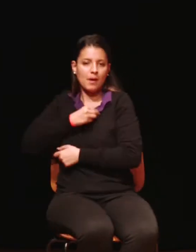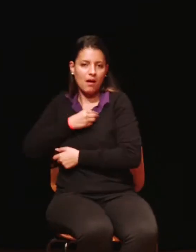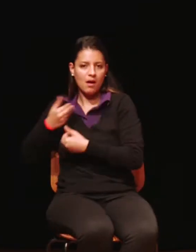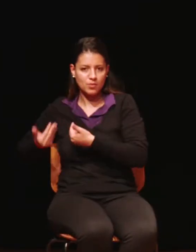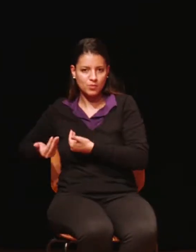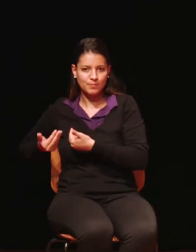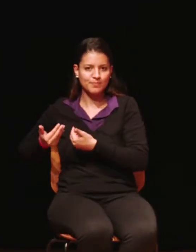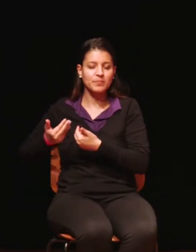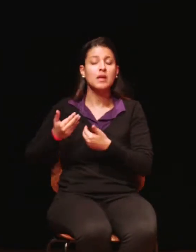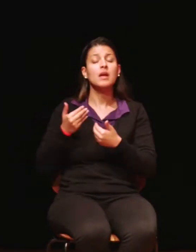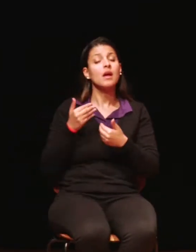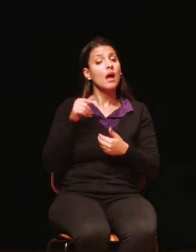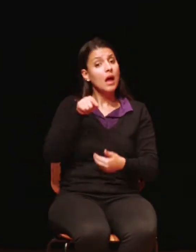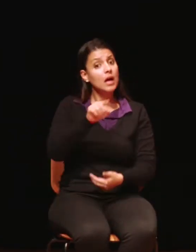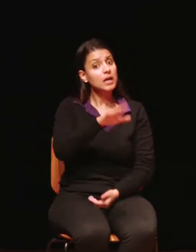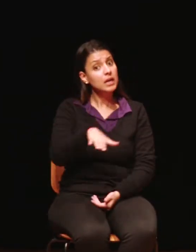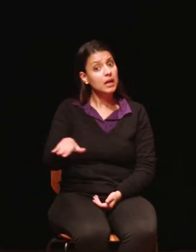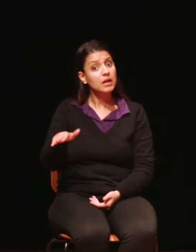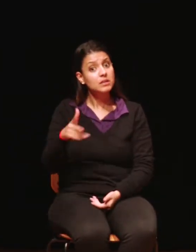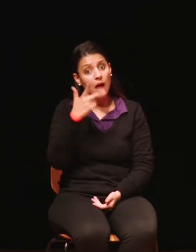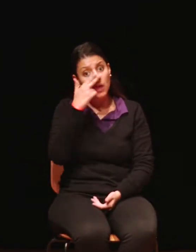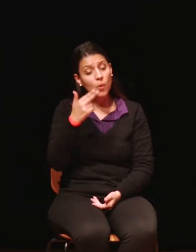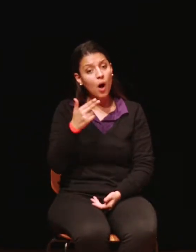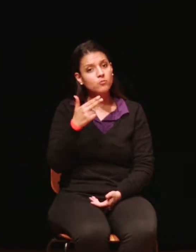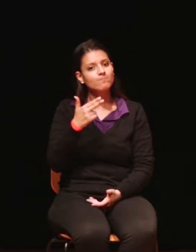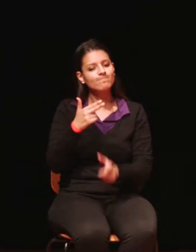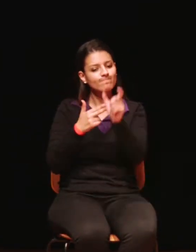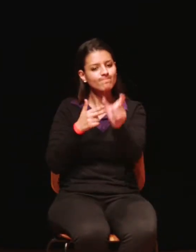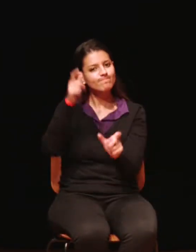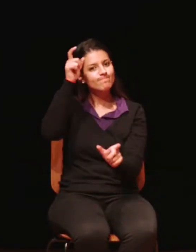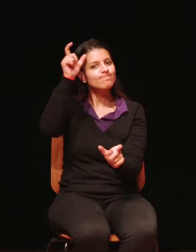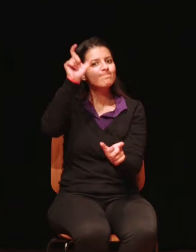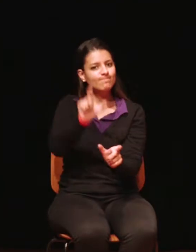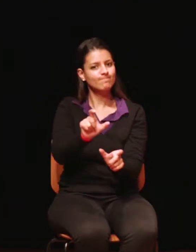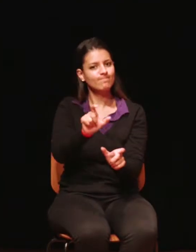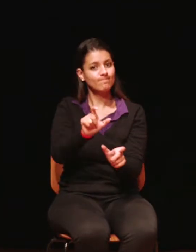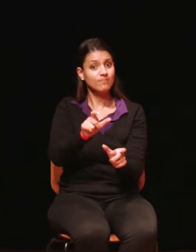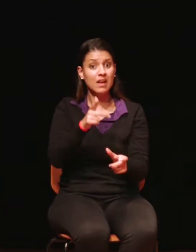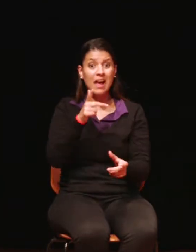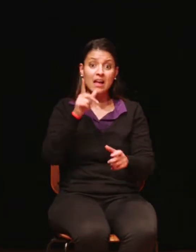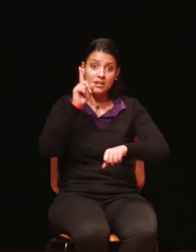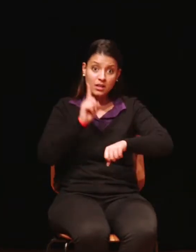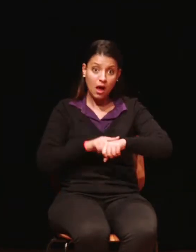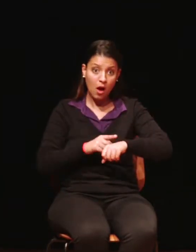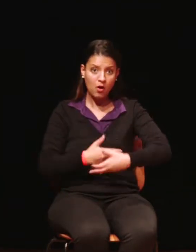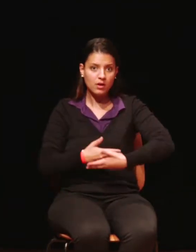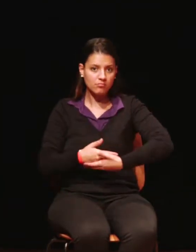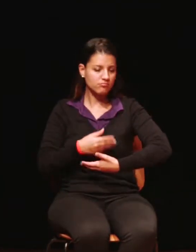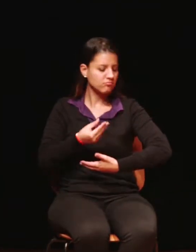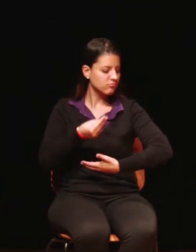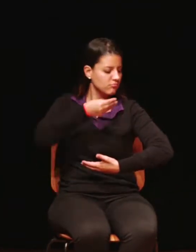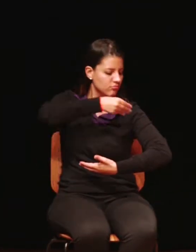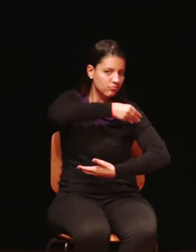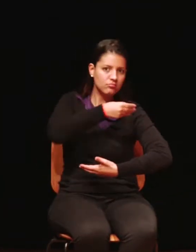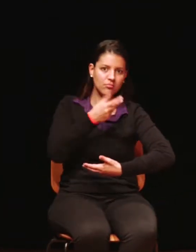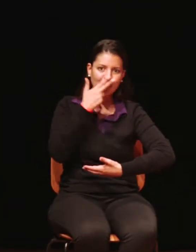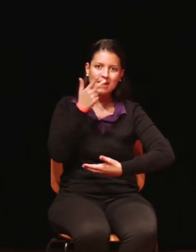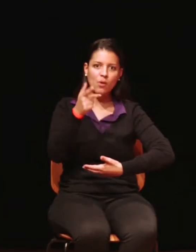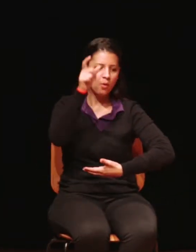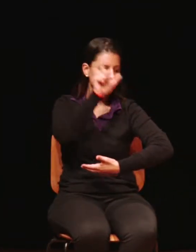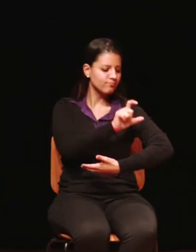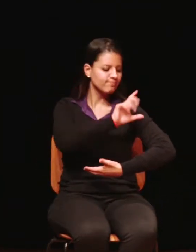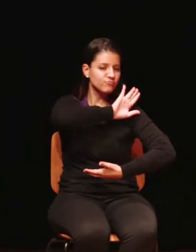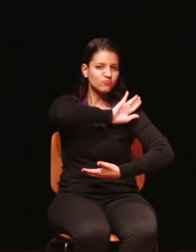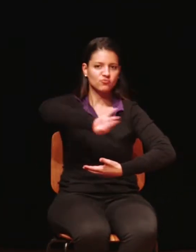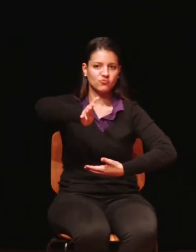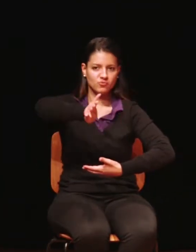ser maligno, e o batismo é apresentado quase como uma forma de exorcismo. Ora, não é